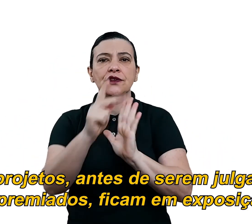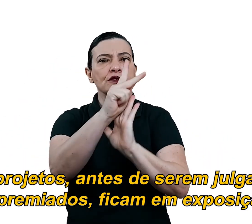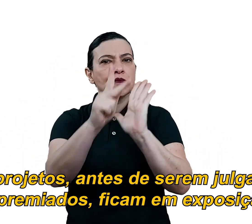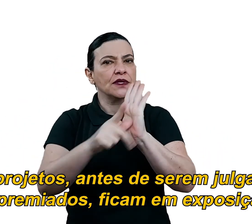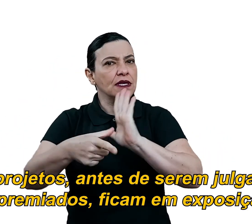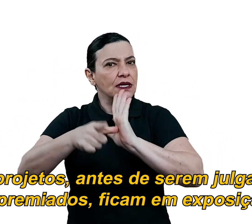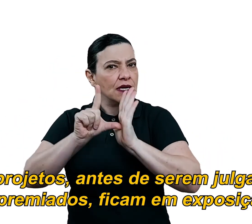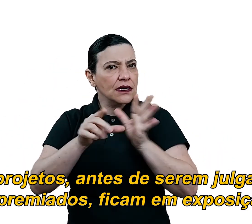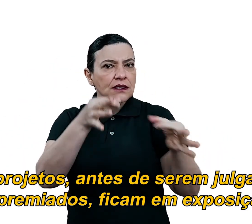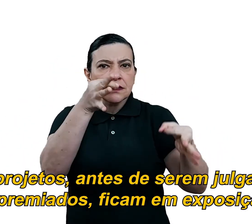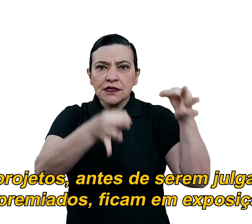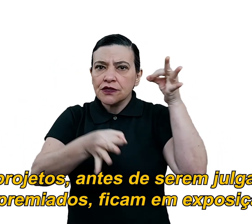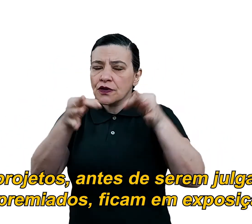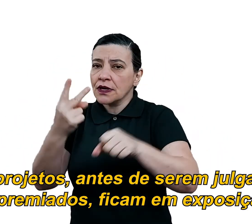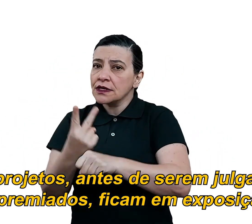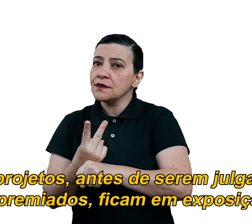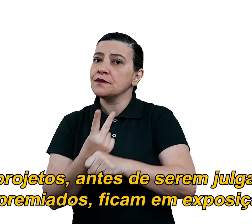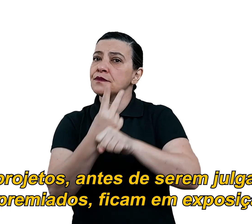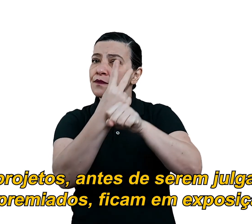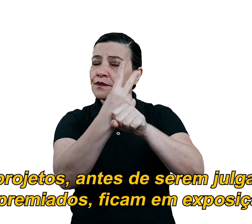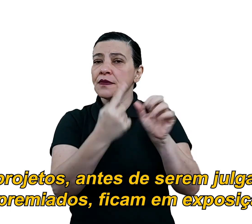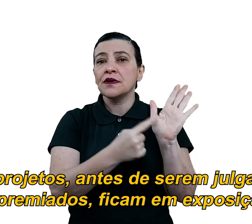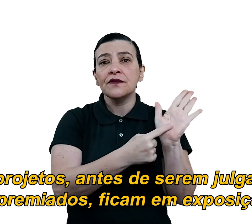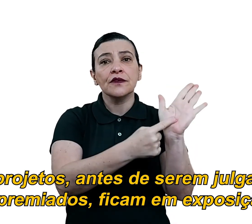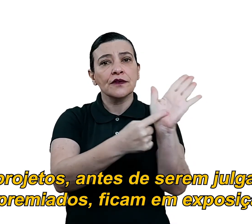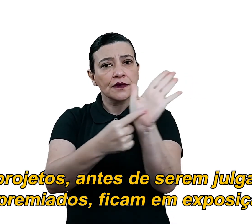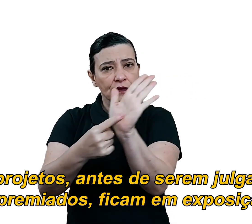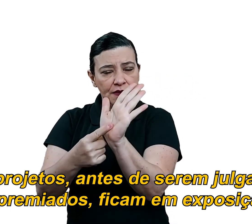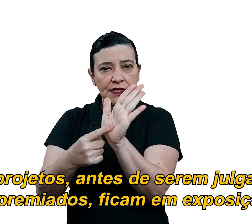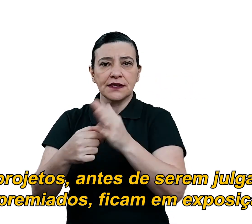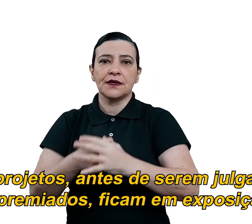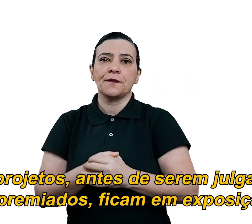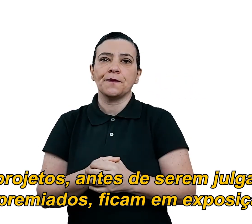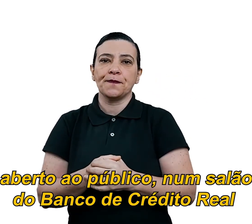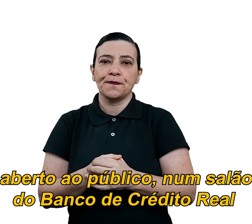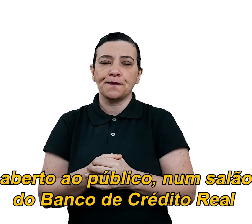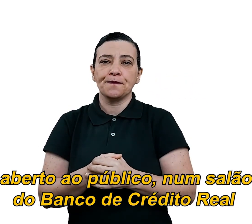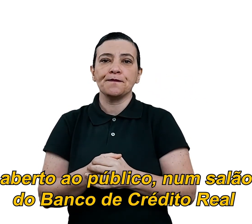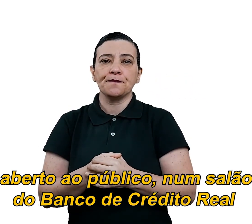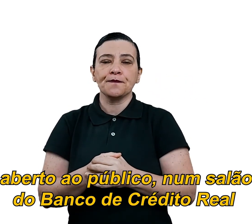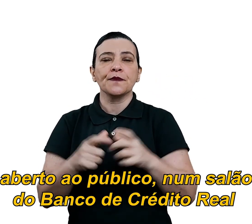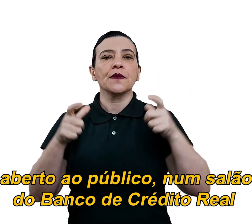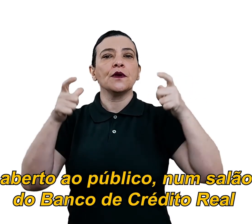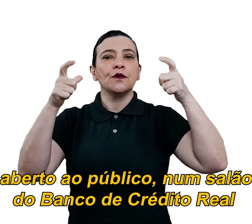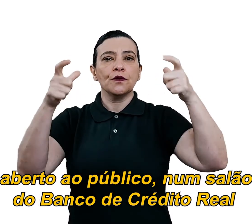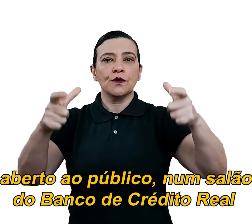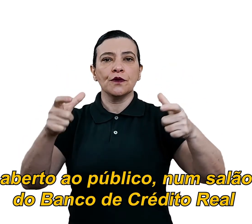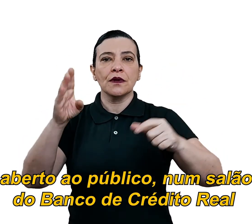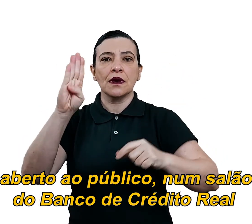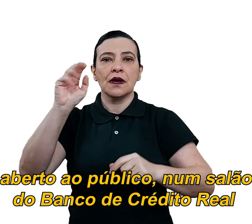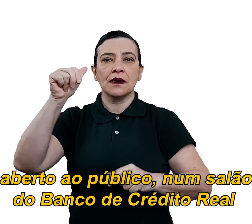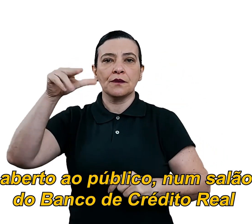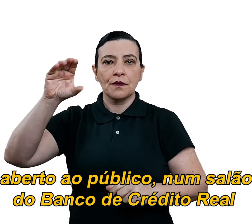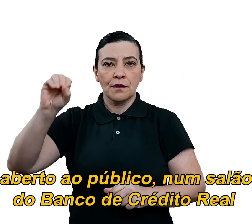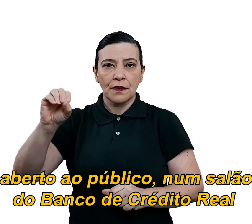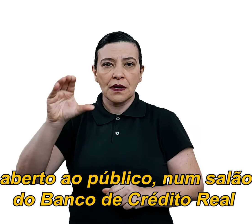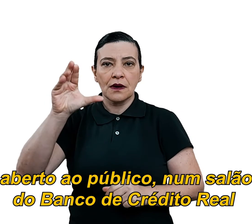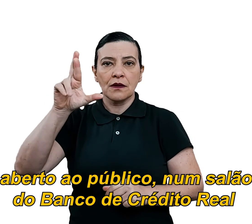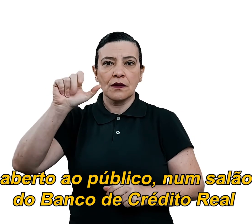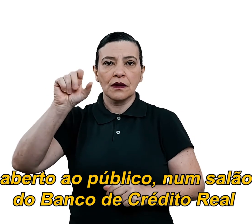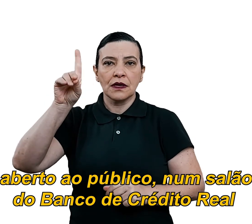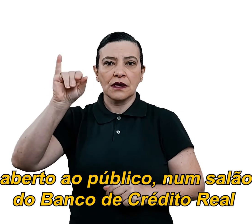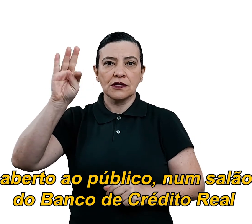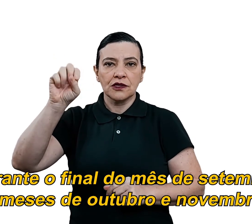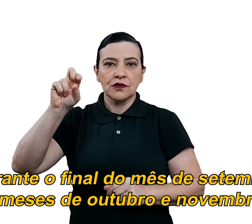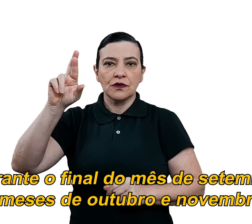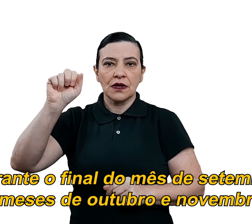Os projetos, antes de serem julgados e premiados, ficam em exposição ao público num salão do Banco de